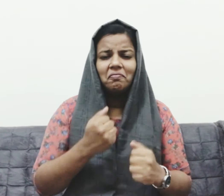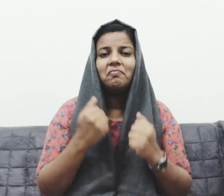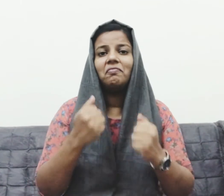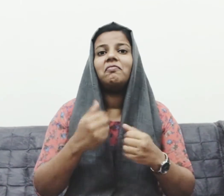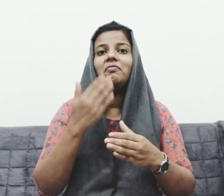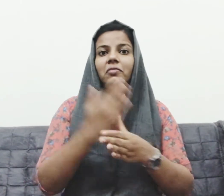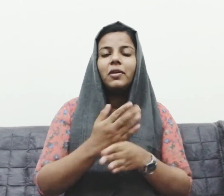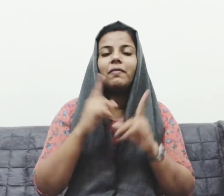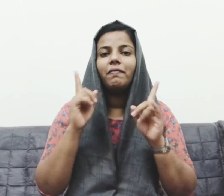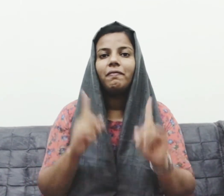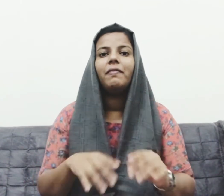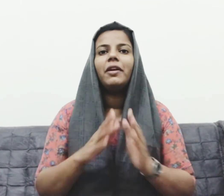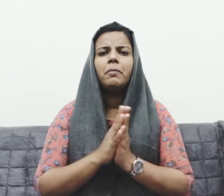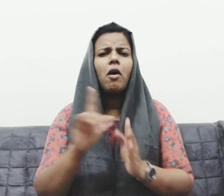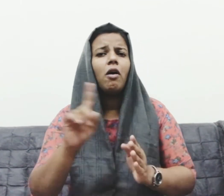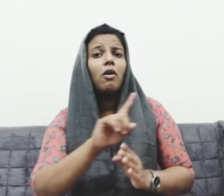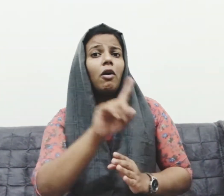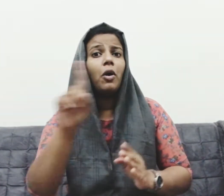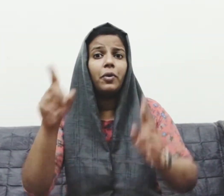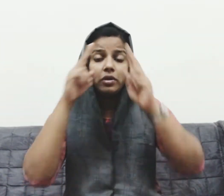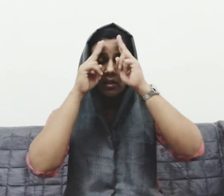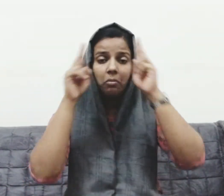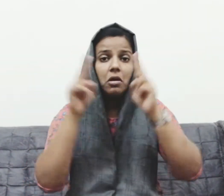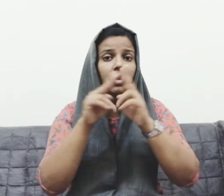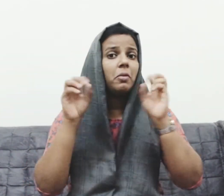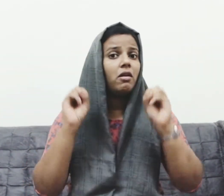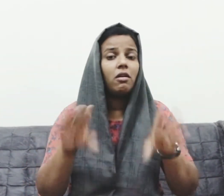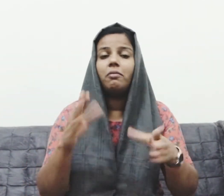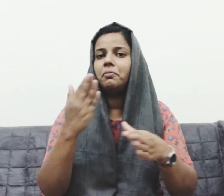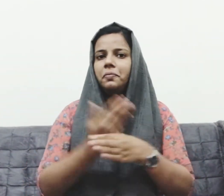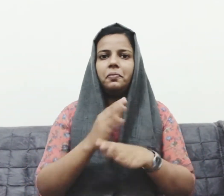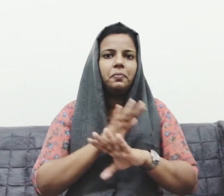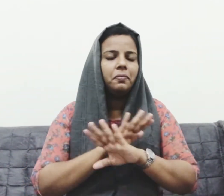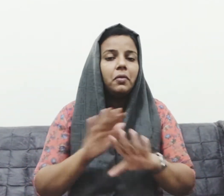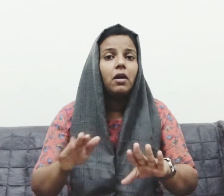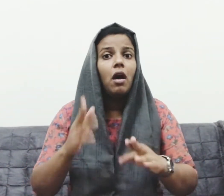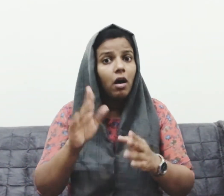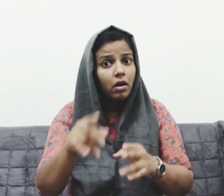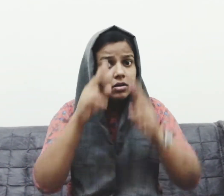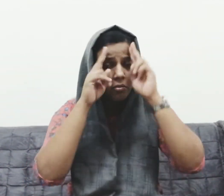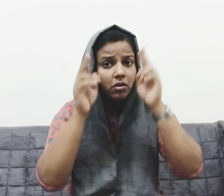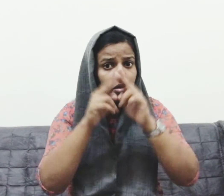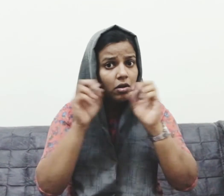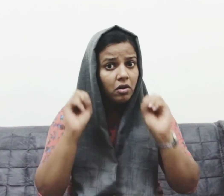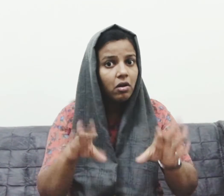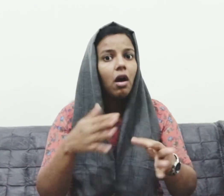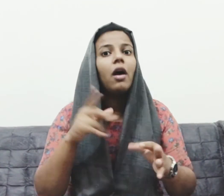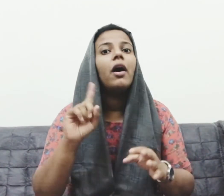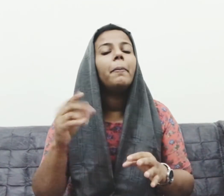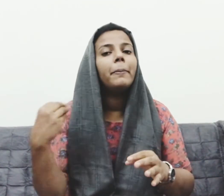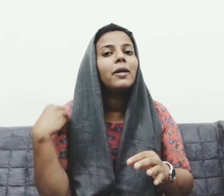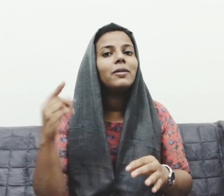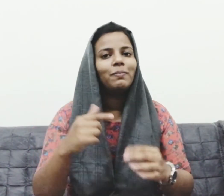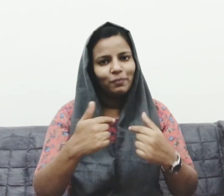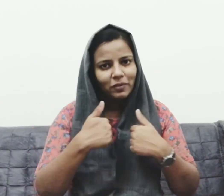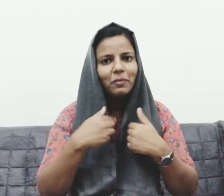പറഞ്ഞിരിക്കുന്നത്. അതുകൊണ്ട് ആരോടും ആമേൻ അസമാധാനമായിട്ടിരിക്കാൻ ശ്രമിക്കരുത്. ഇരുന്നാൽ അത് നമുക്കാ ദോഷം. അതുകൊണ്ട്